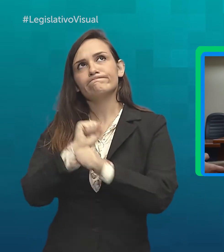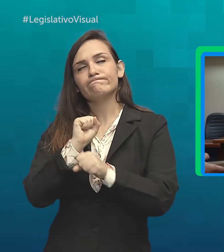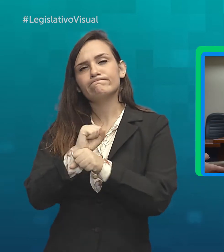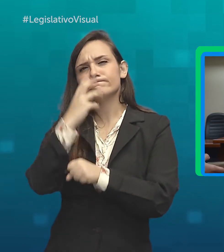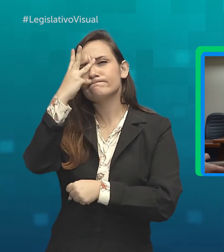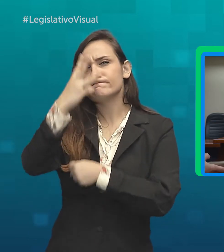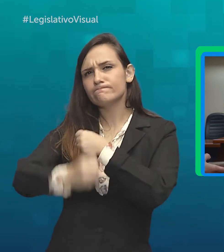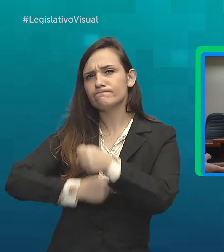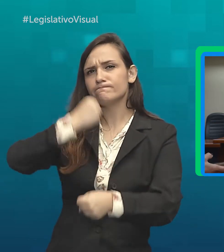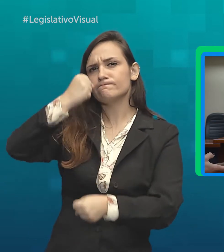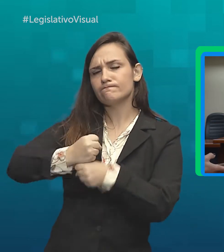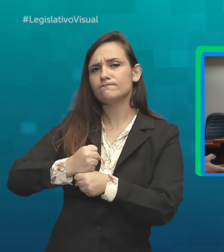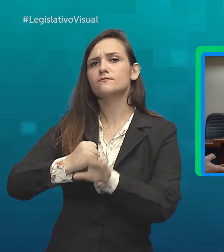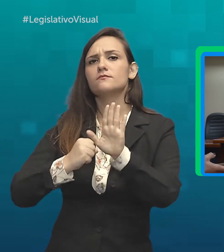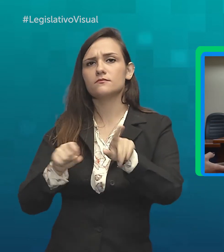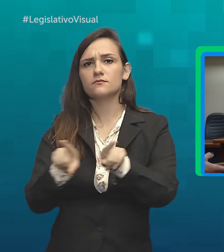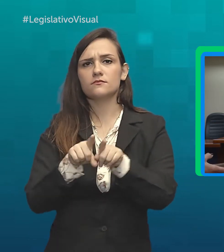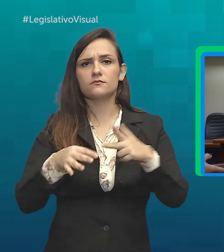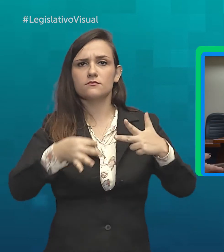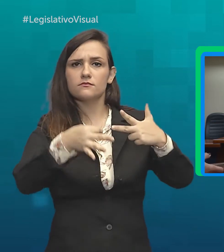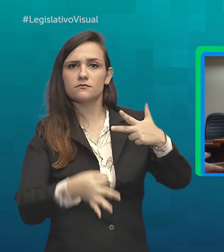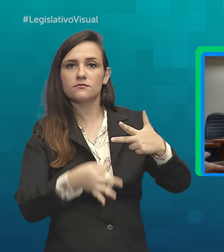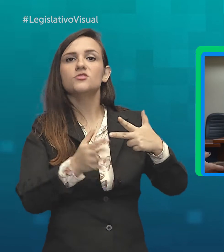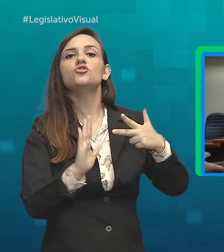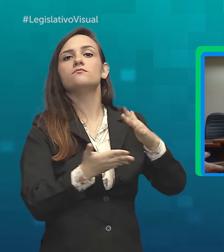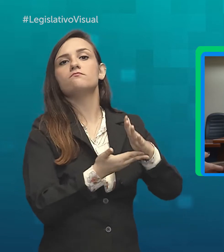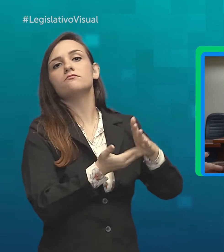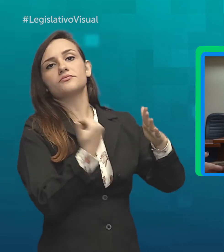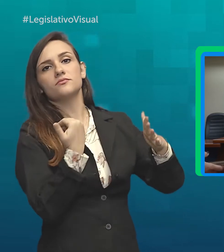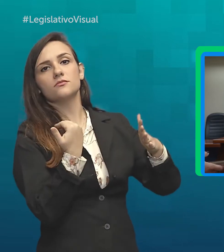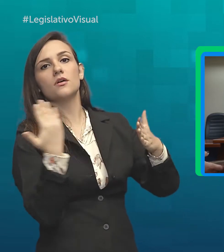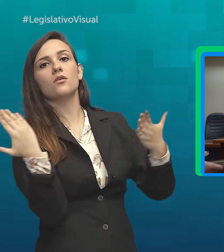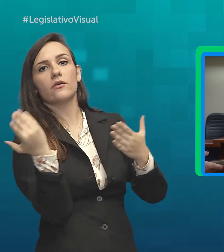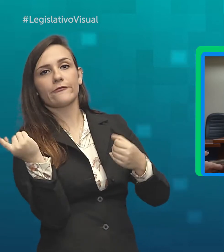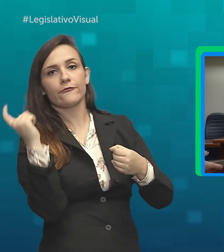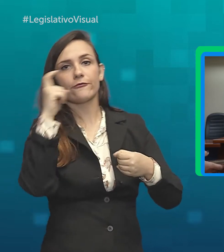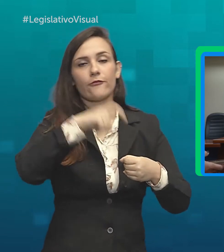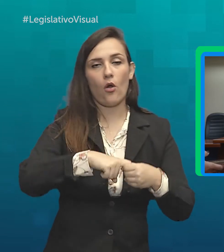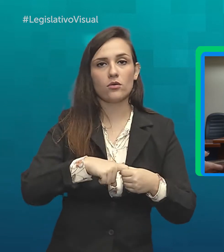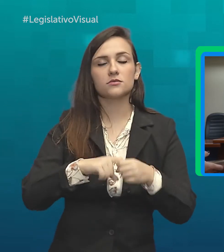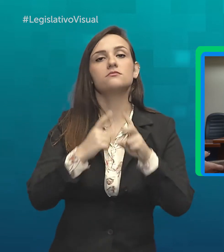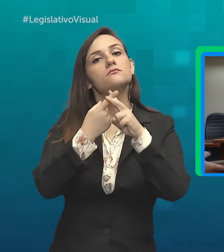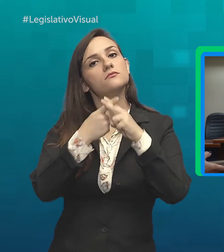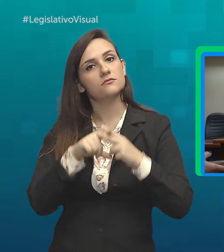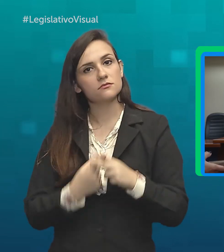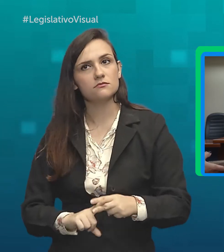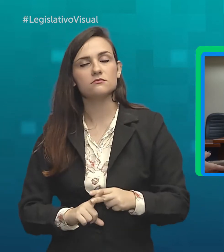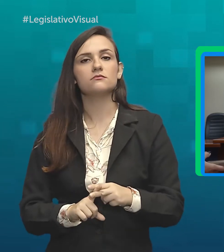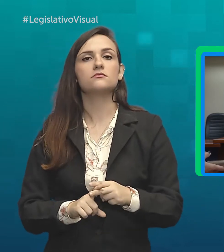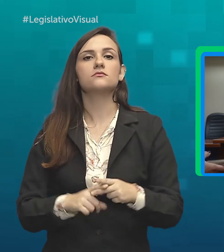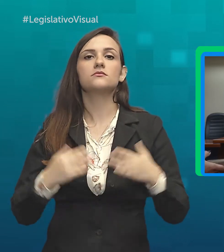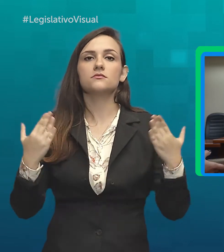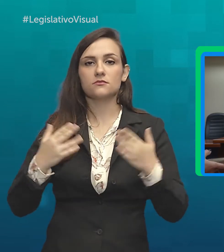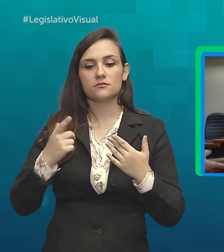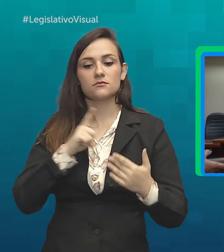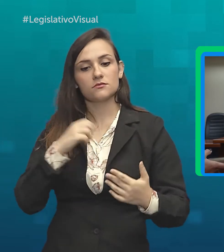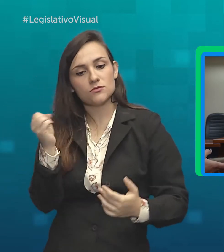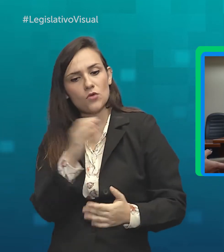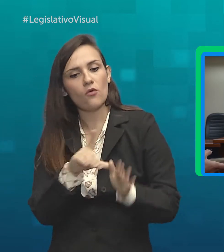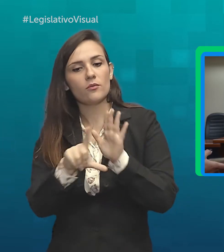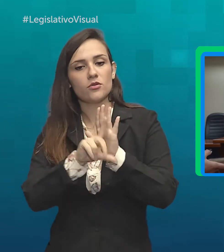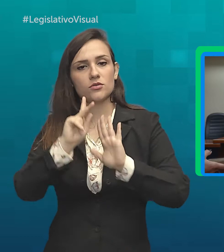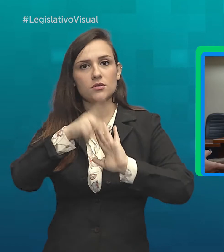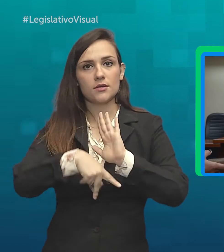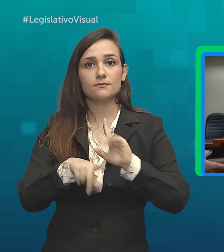nós aguardamos 3 anos a discussão desse projeto, o TJ retirou esse projeto, devolveu então no final do ano